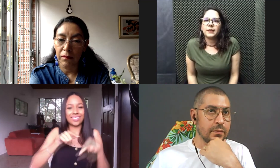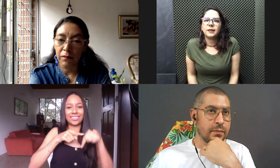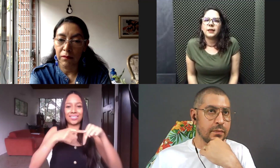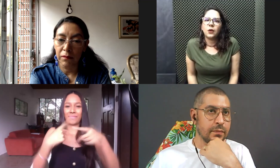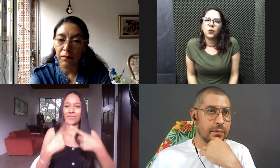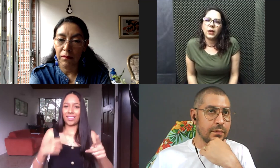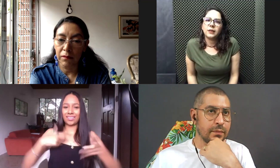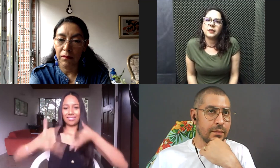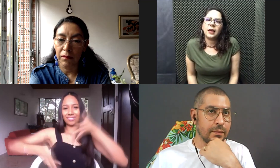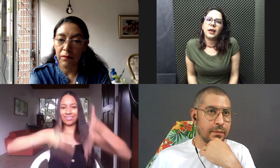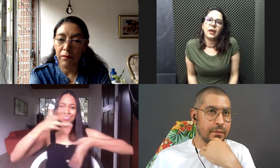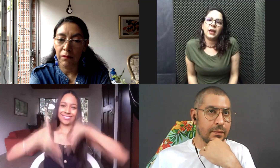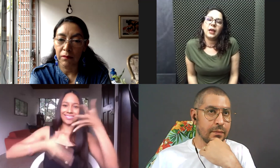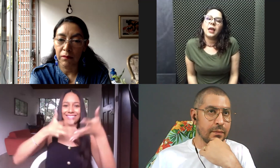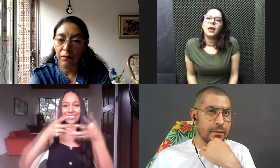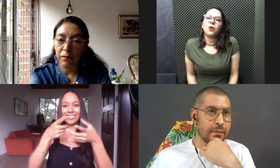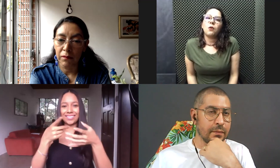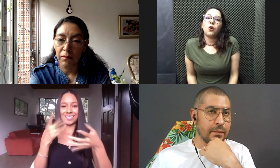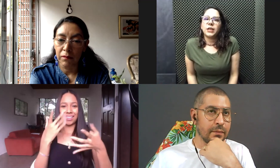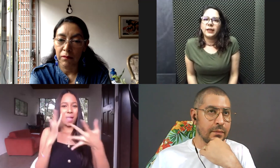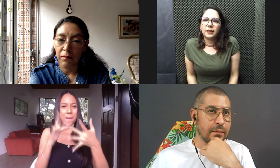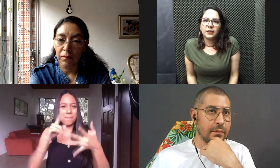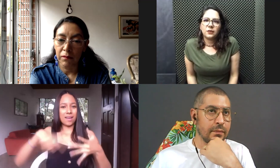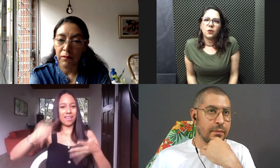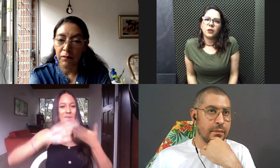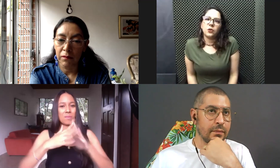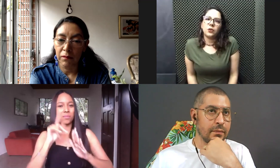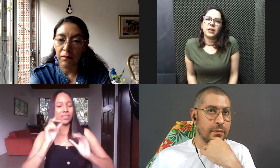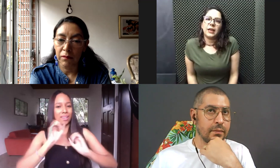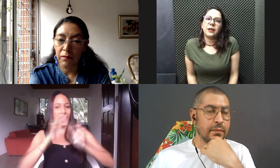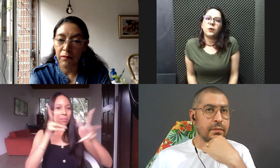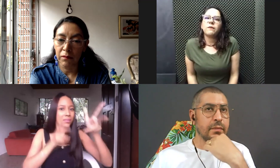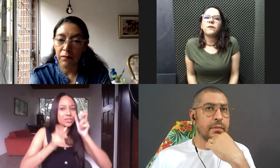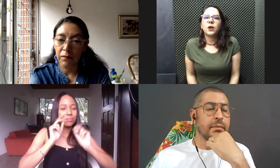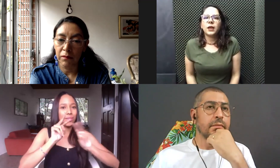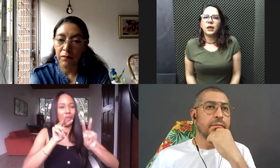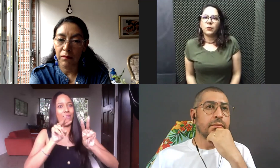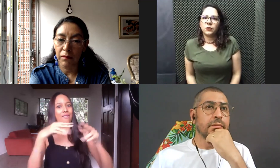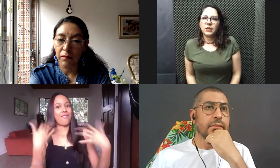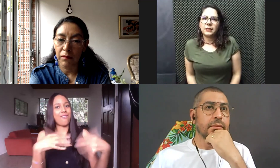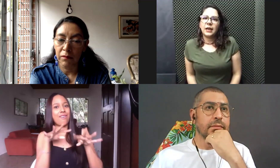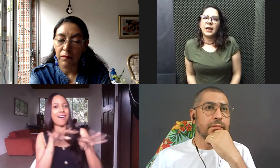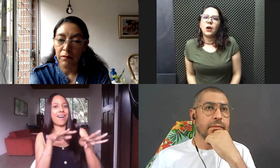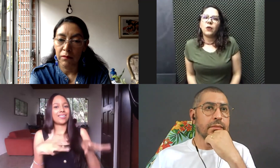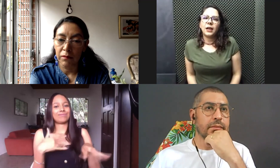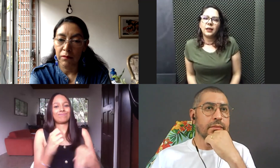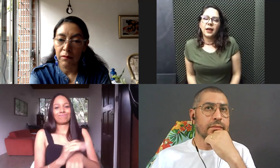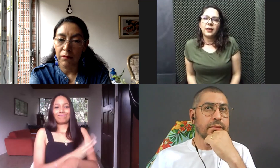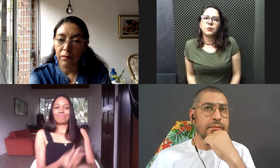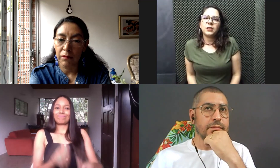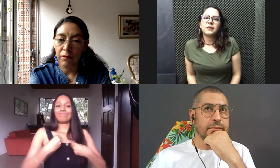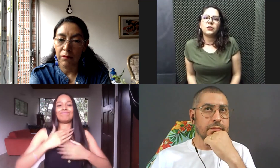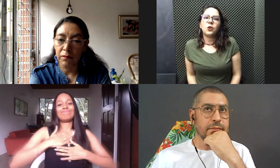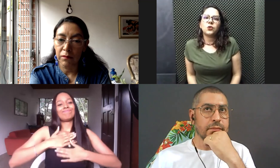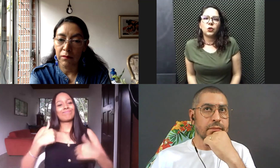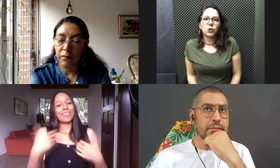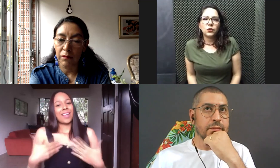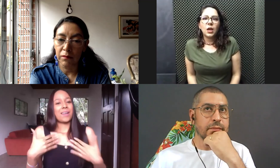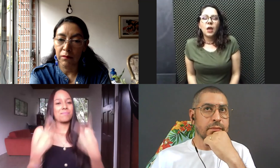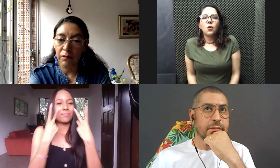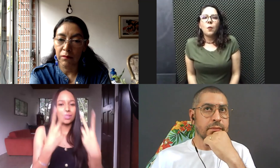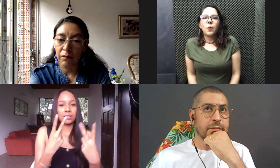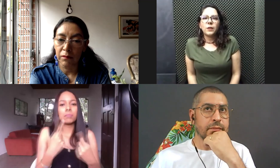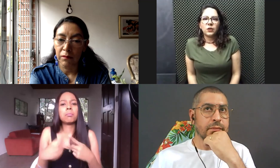hay presentadores oyentes, cuando tienen un enfoque, digamos, desde la oralidad, es muy distinto a